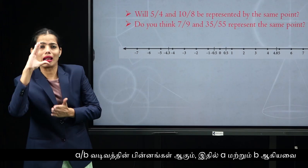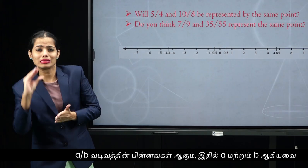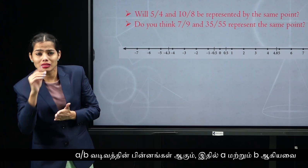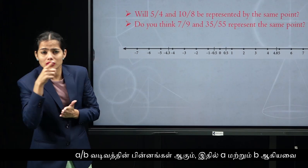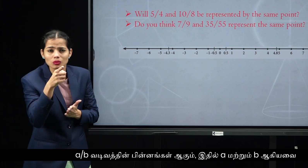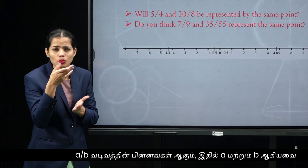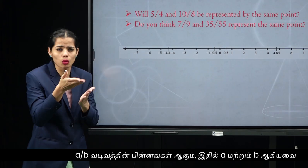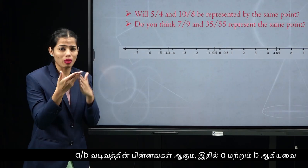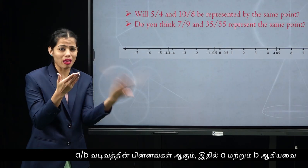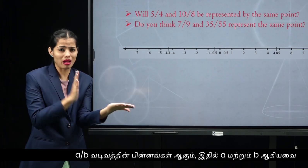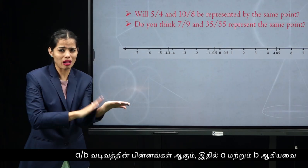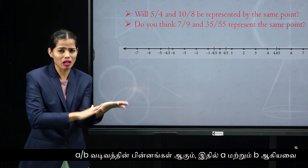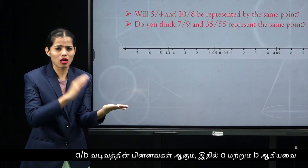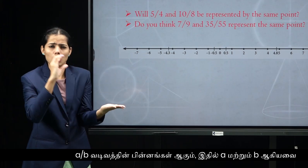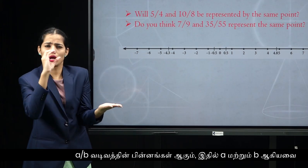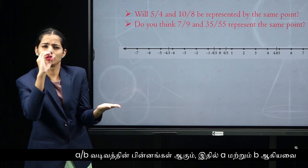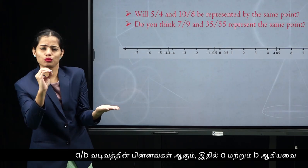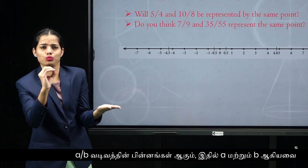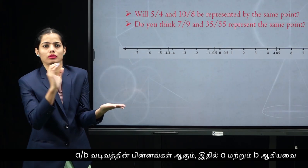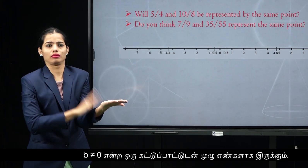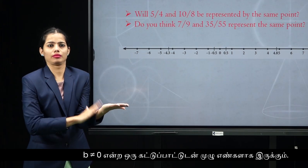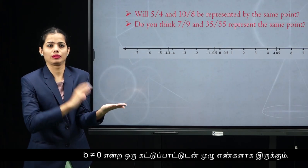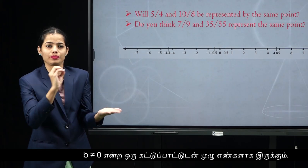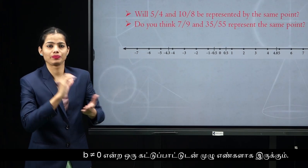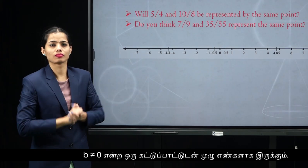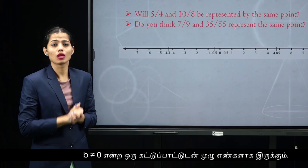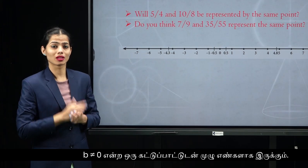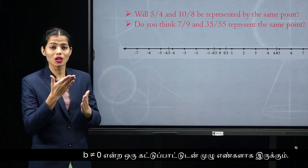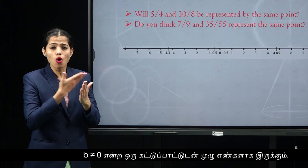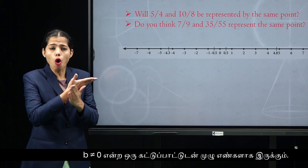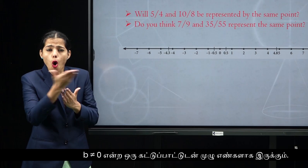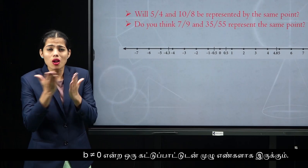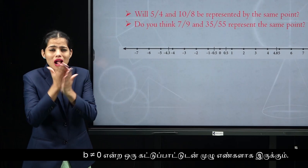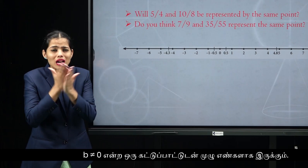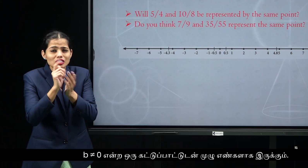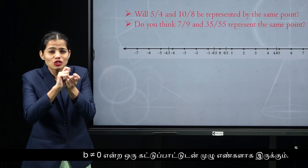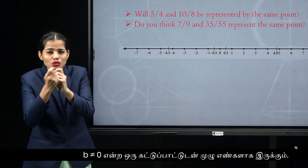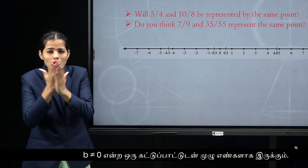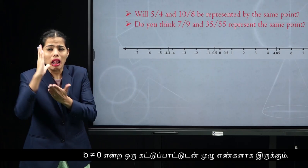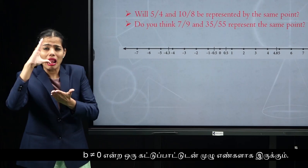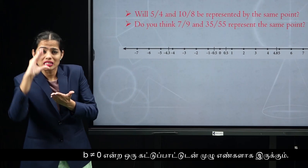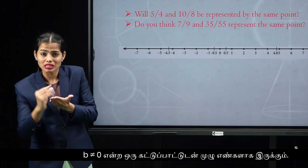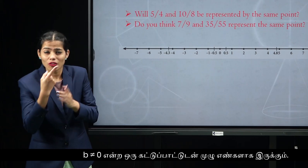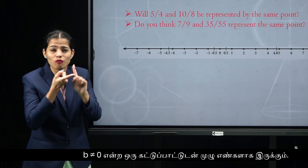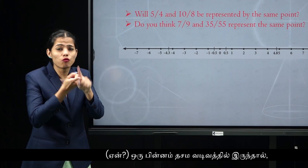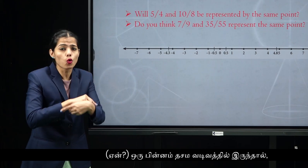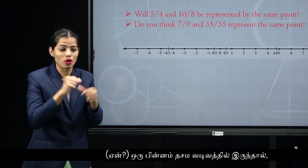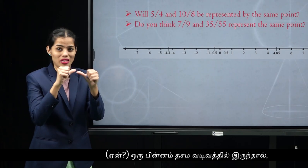பின்னங்கள் ஆகும். இதில் ஏ மற்றும் பி ஆகியவை பி சமமல்ல 0 என்ற ஒரு கட்டுப்பாட்டுடன் முழு எண்களாக